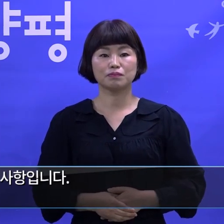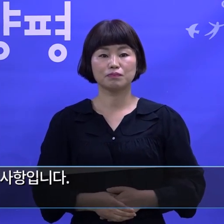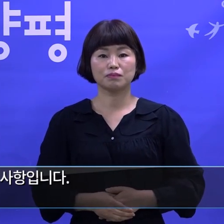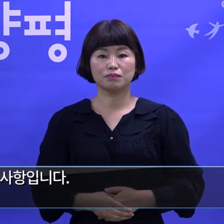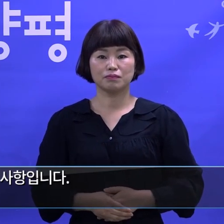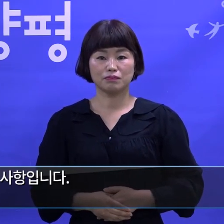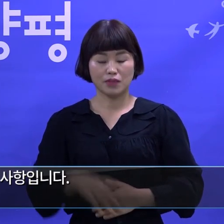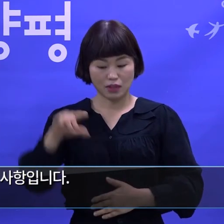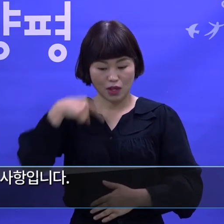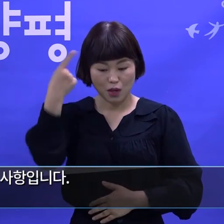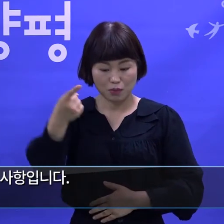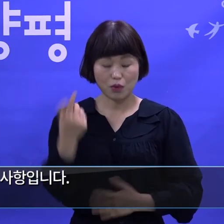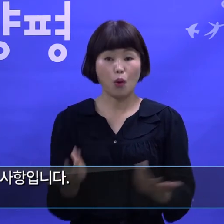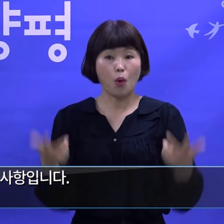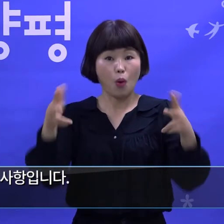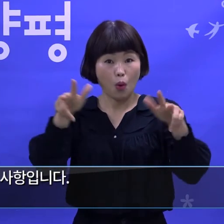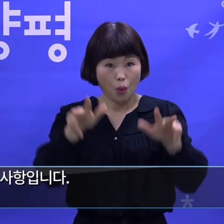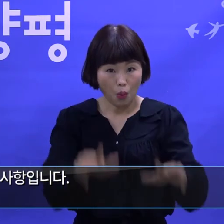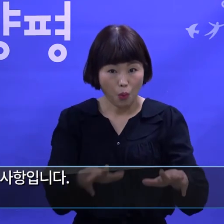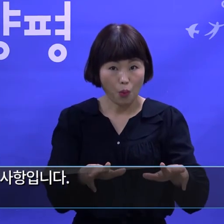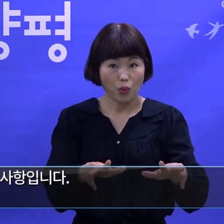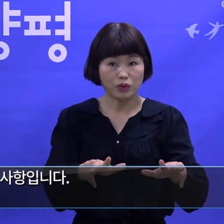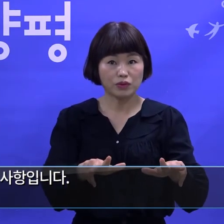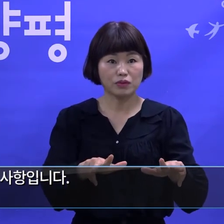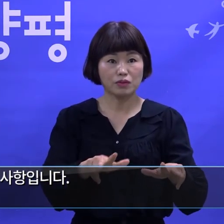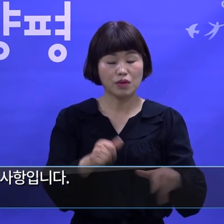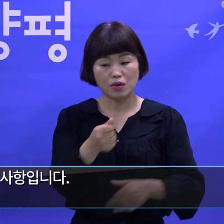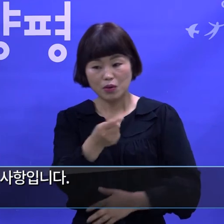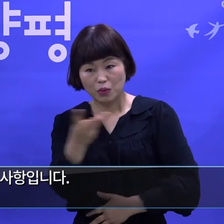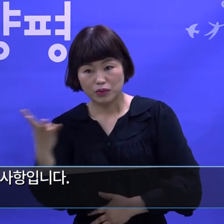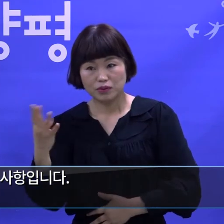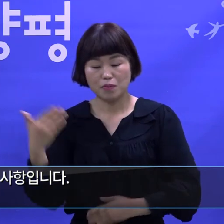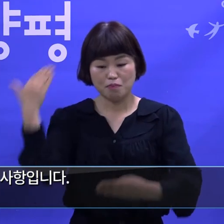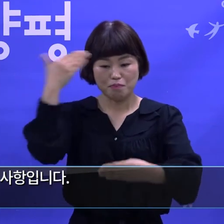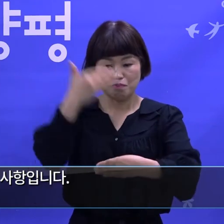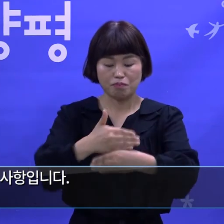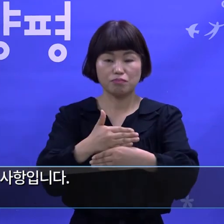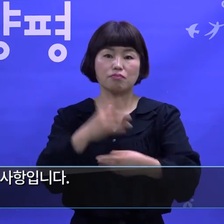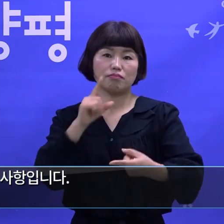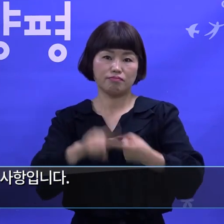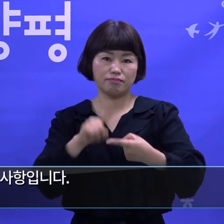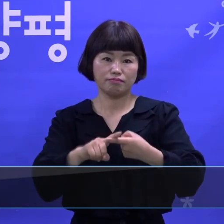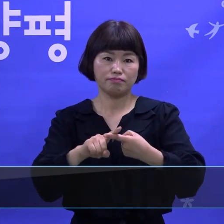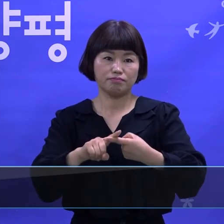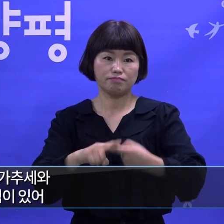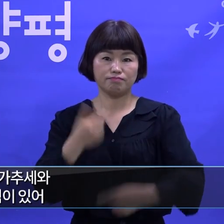다음은 두물머리와 갈산공원 폐쇄와 관련된 상황입니다.